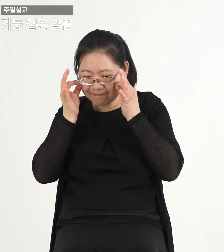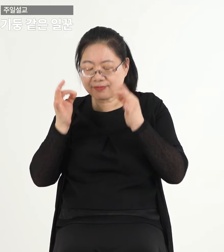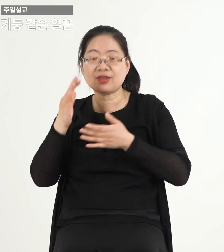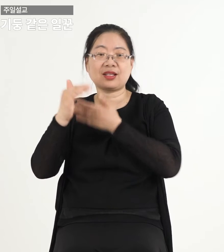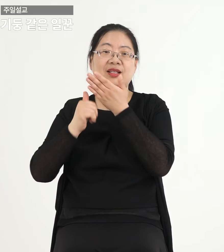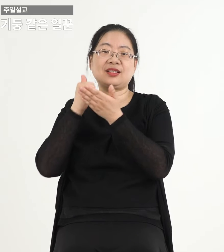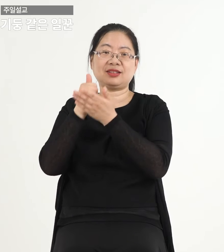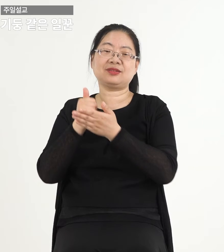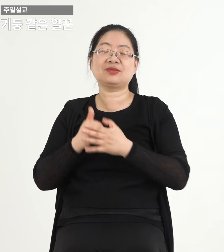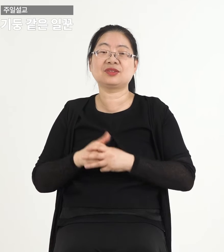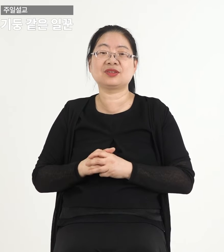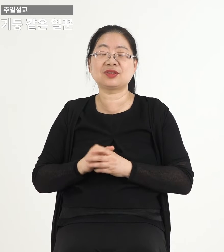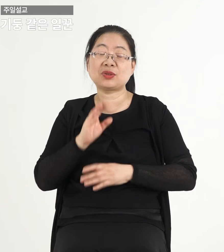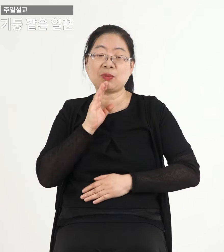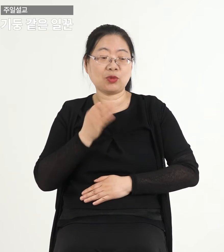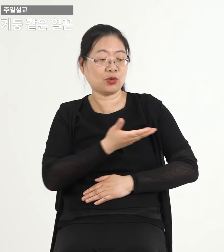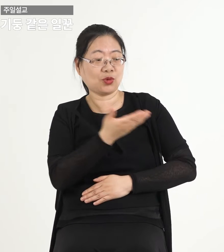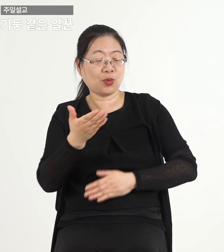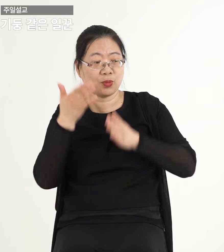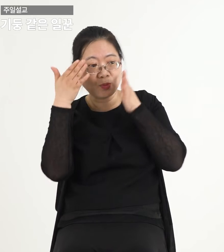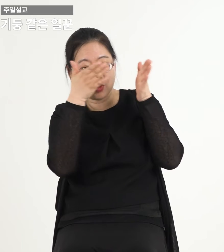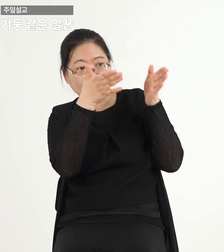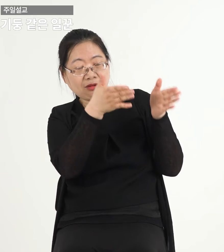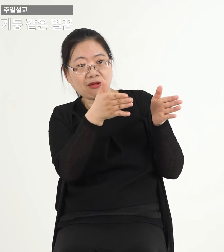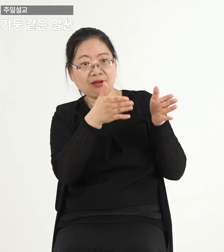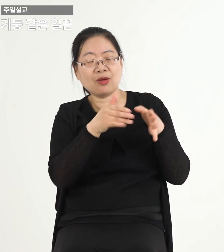하나님은 저와 여러분들을 향해서